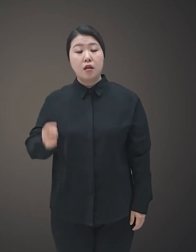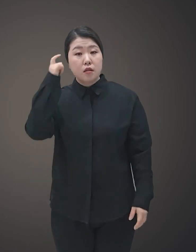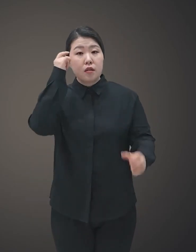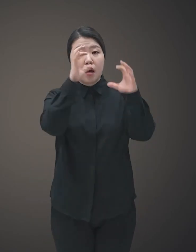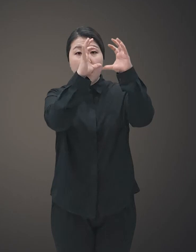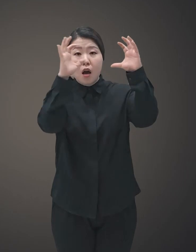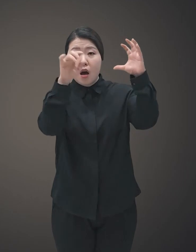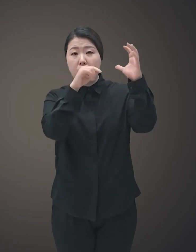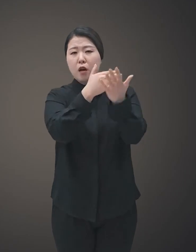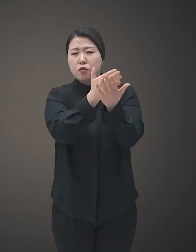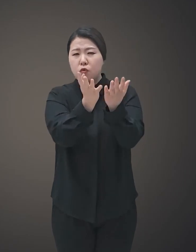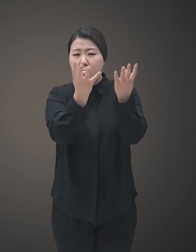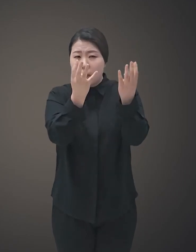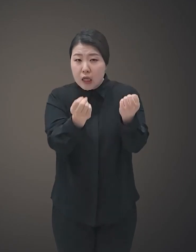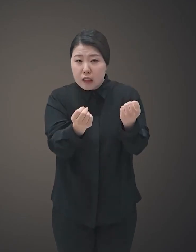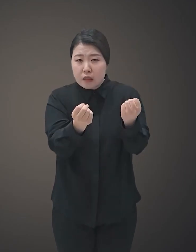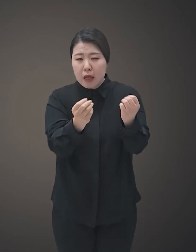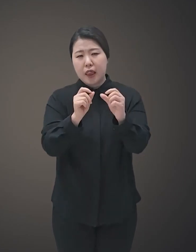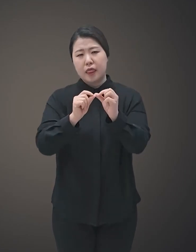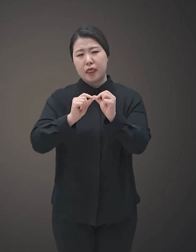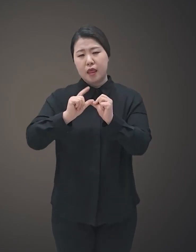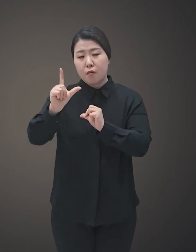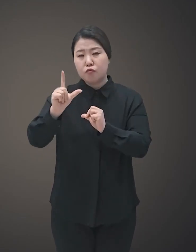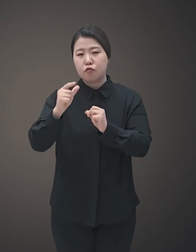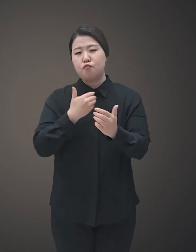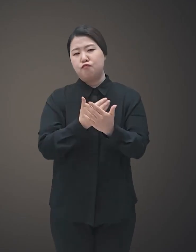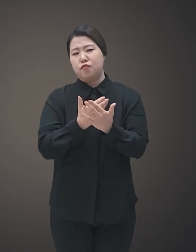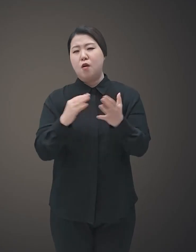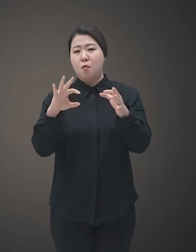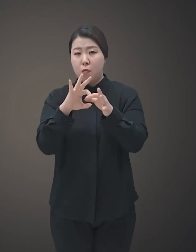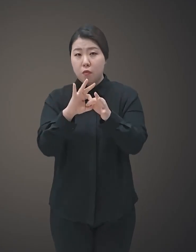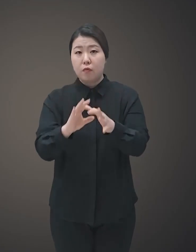생각은 종류는 다양하지만 대체로 불안 안에 속해 있지요.